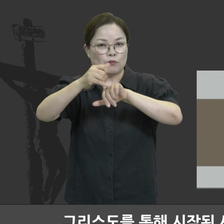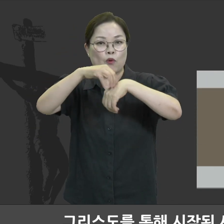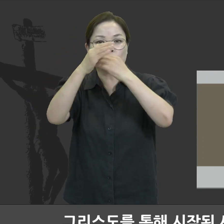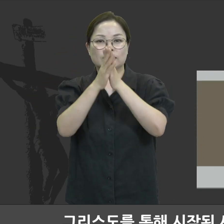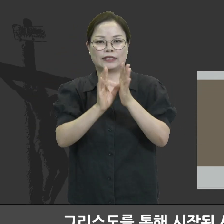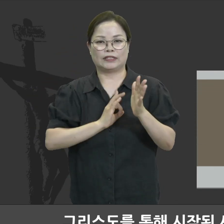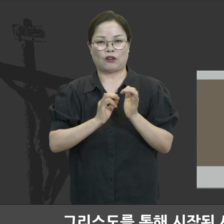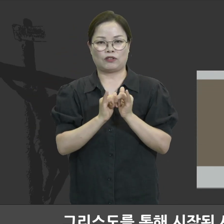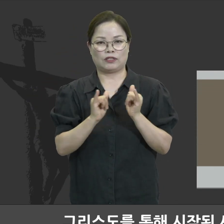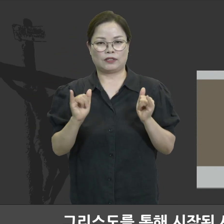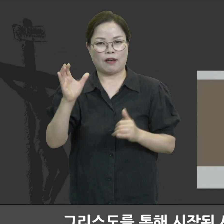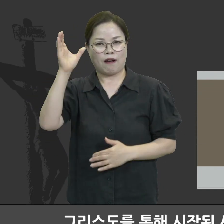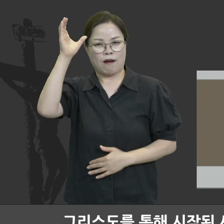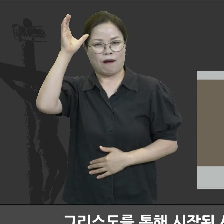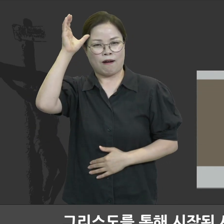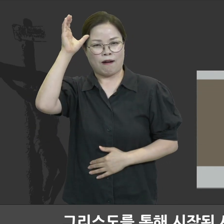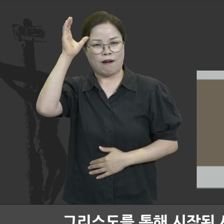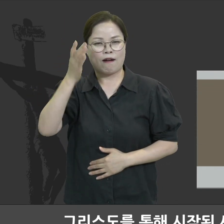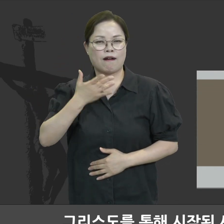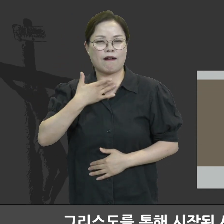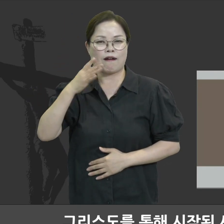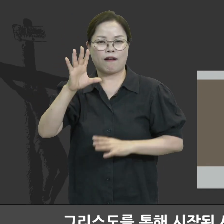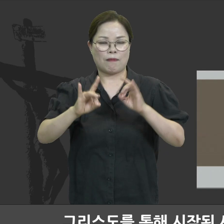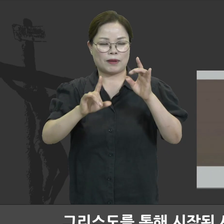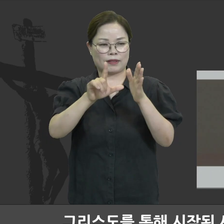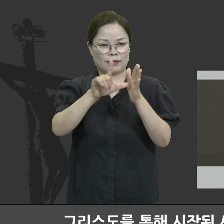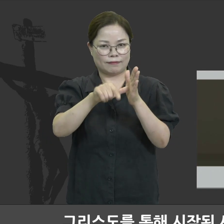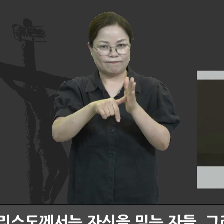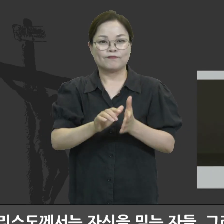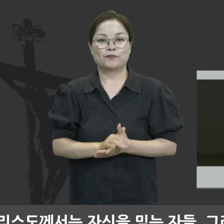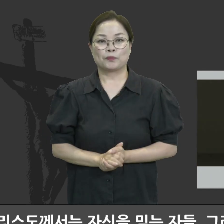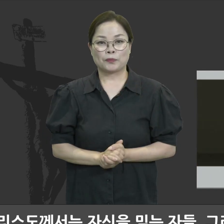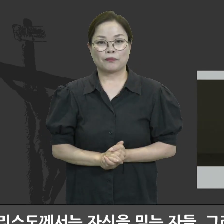모든 선지자들이 고대하고 갈망하던 시대였습니다.